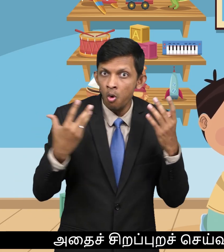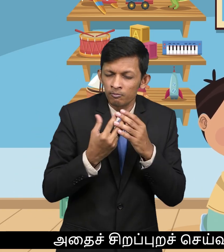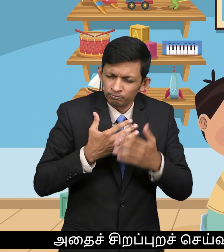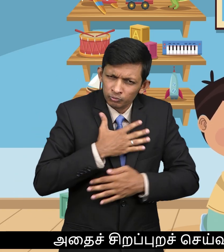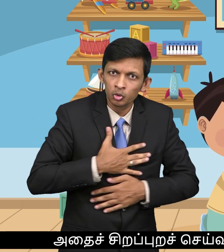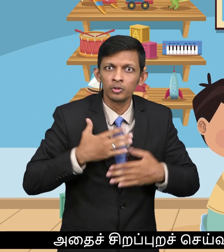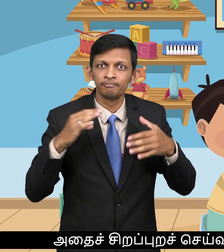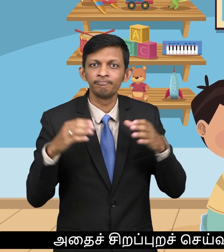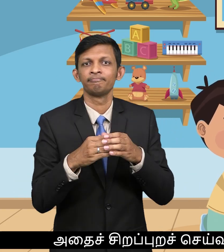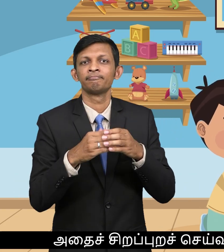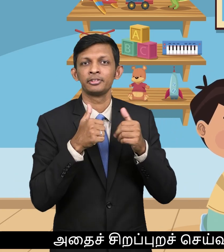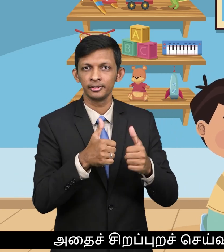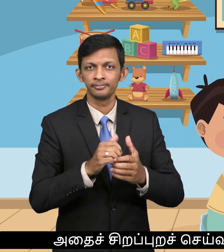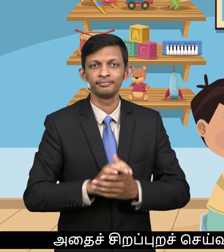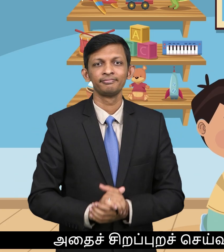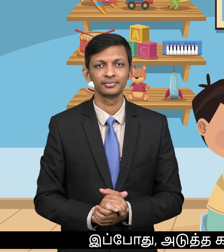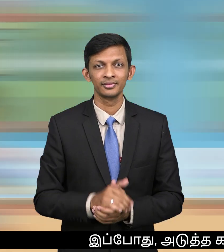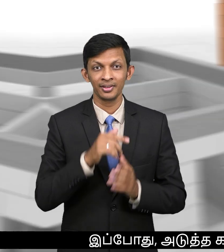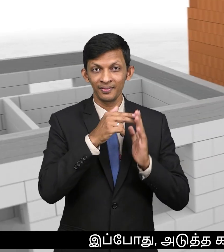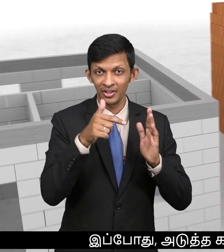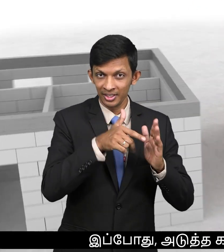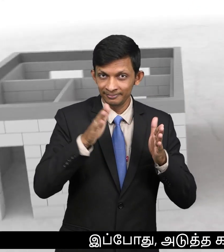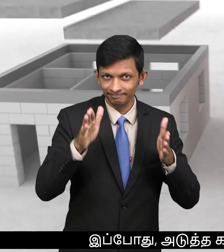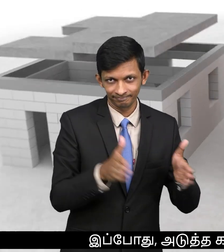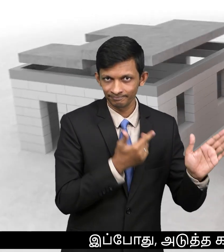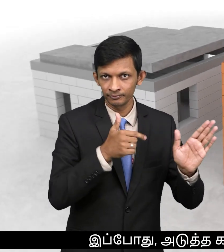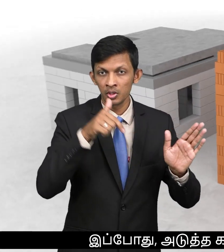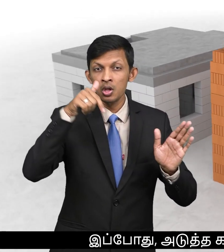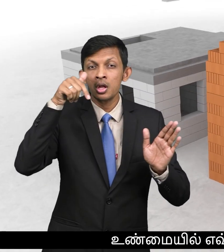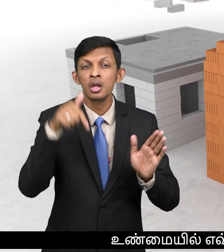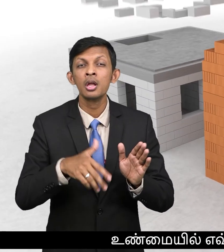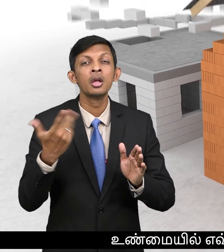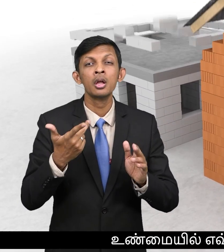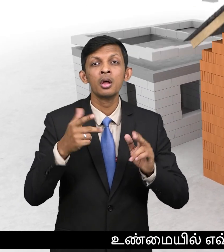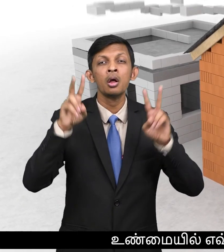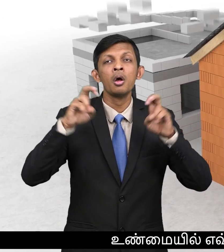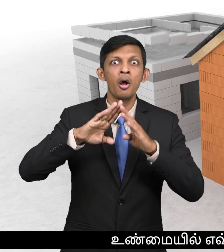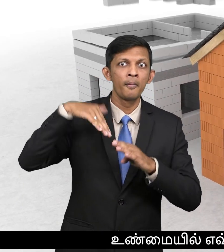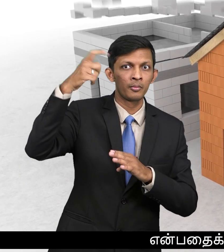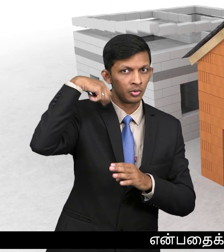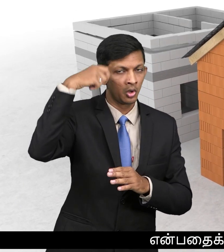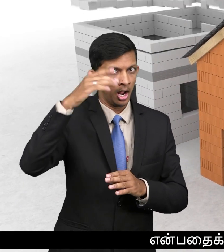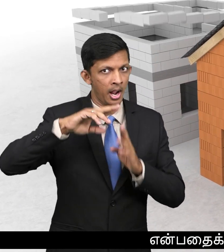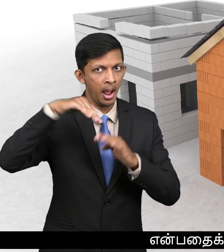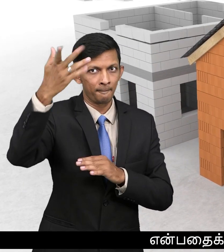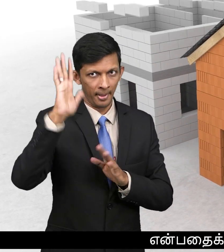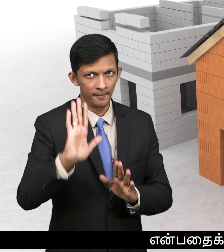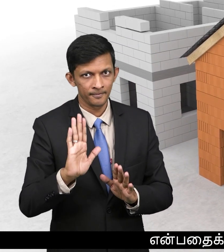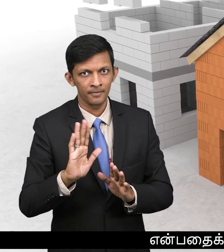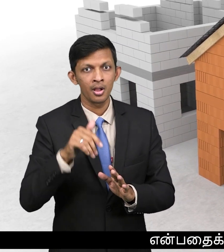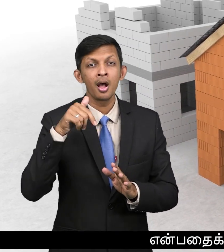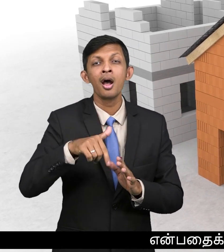மக்கள்தான். இப்போது அடுத்த காணொளியில் இந்த வீடுகள் உண்மையில் எவ்வாறு கட்டப்படுகின்றன என்பதை